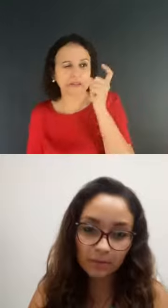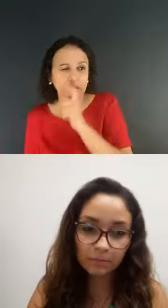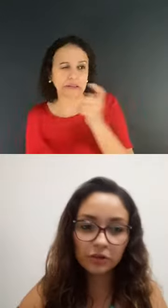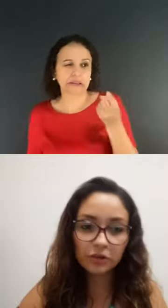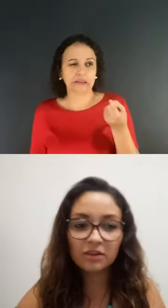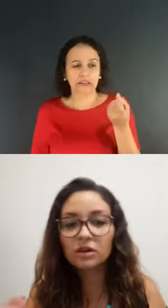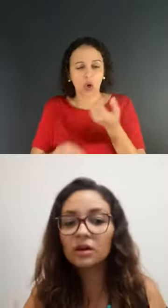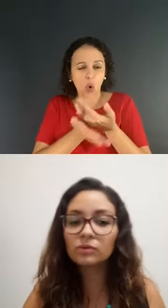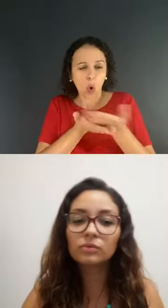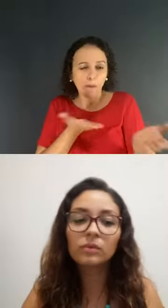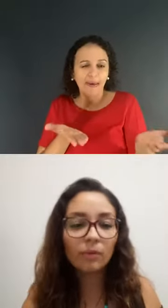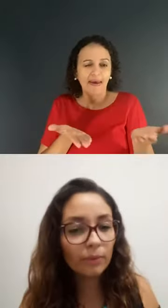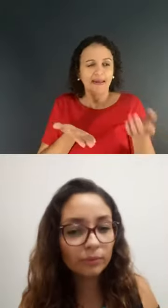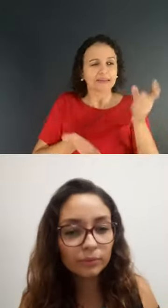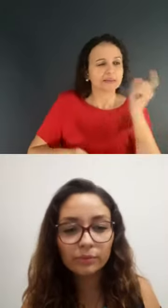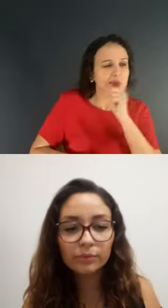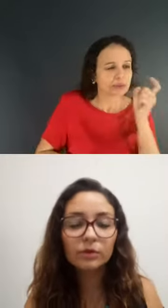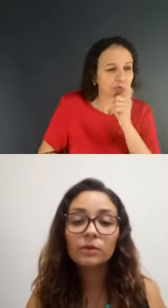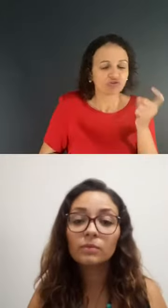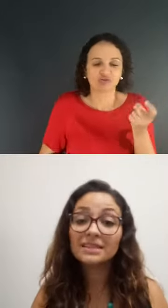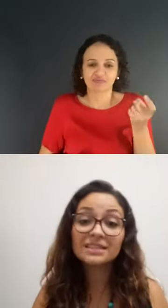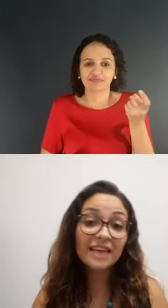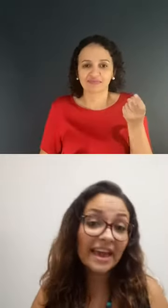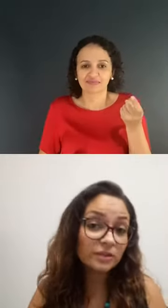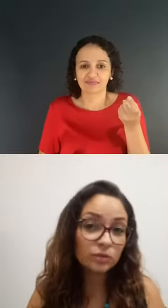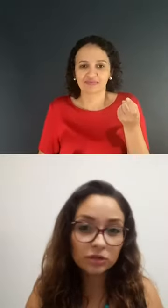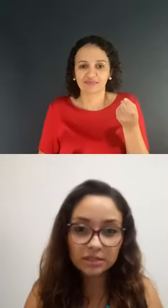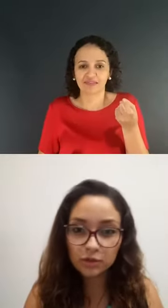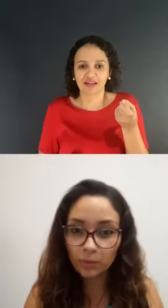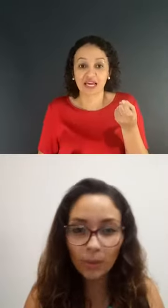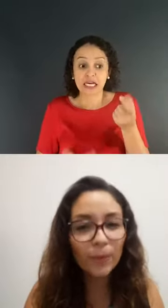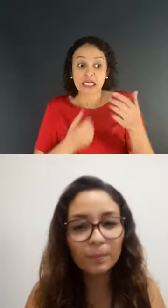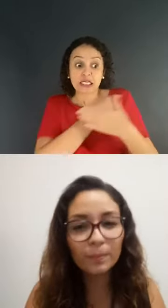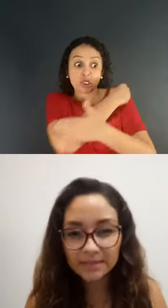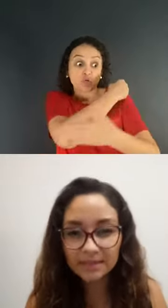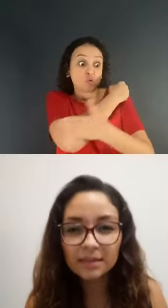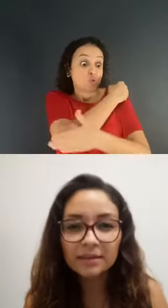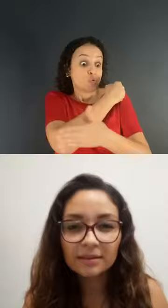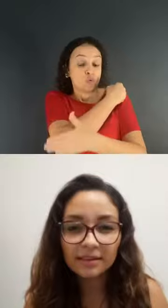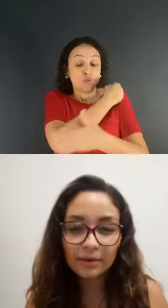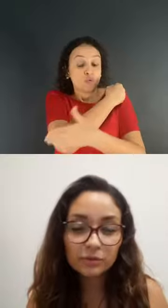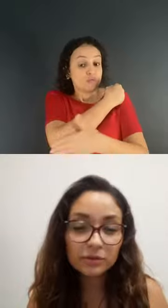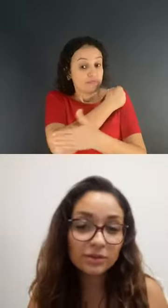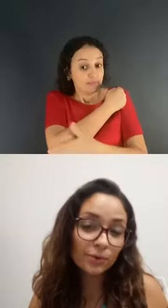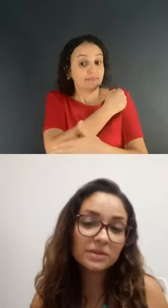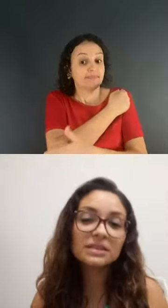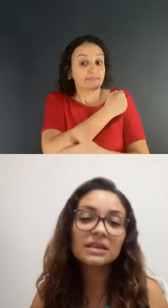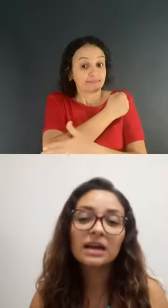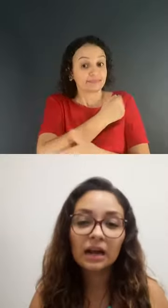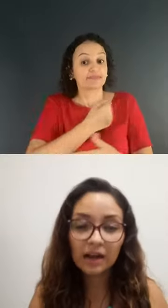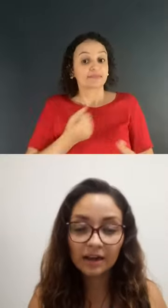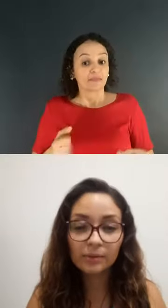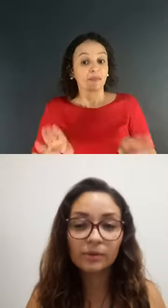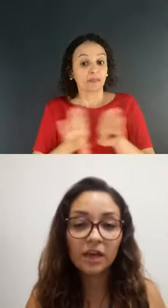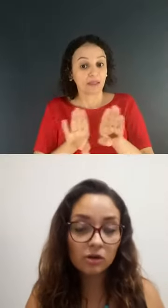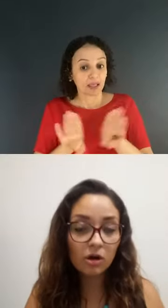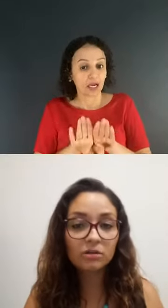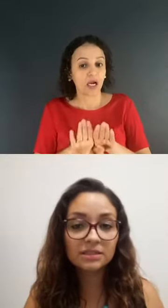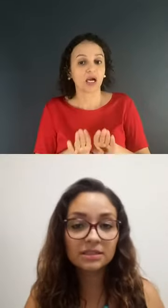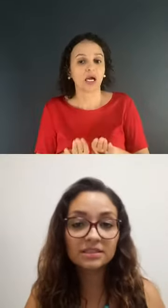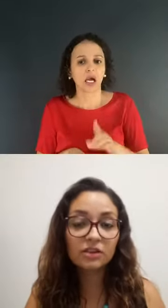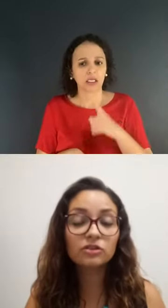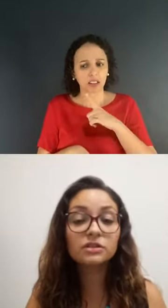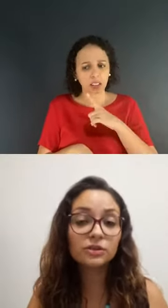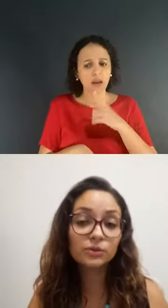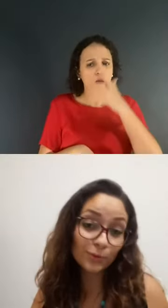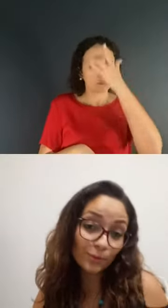para chantageando o outro, excesso de ciúmes, né? Os ciúmes, claro, quem